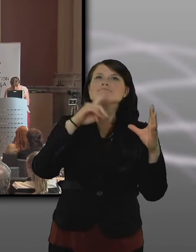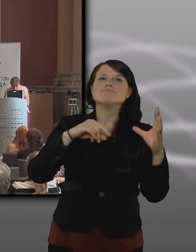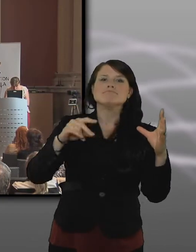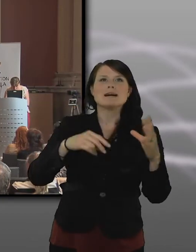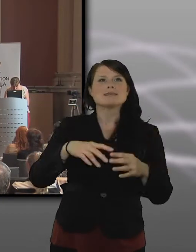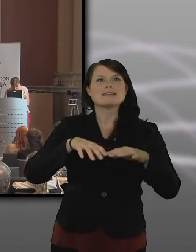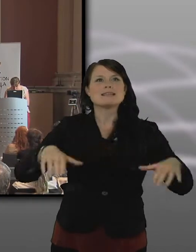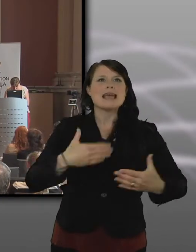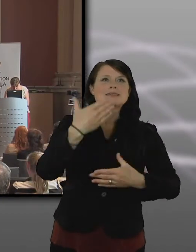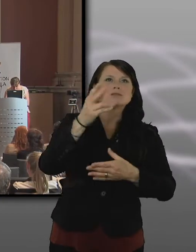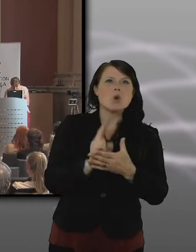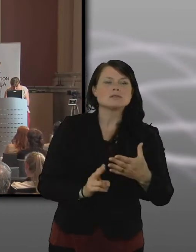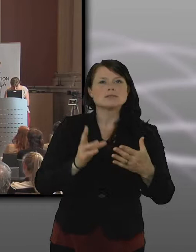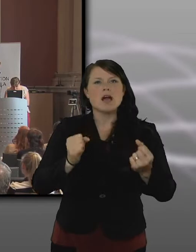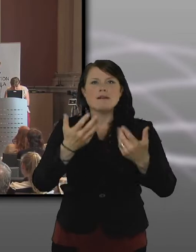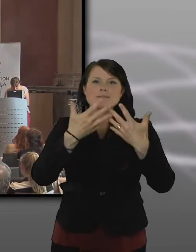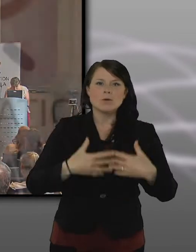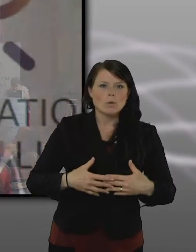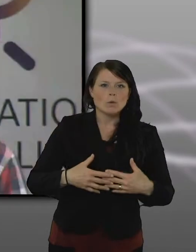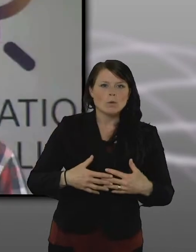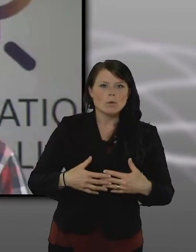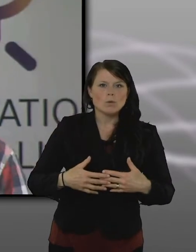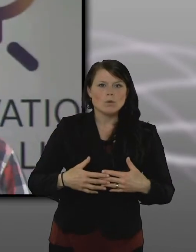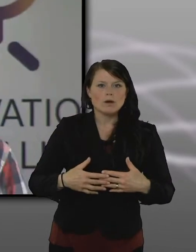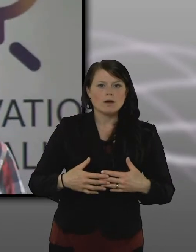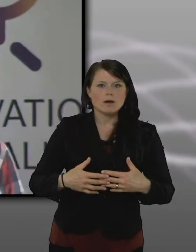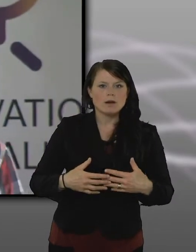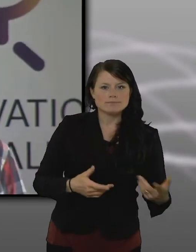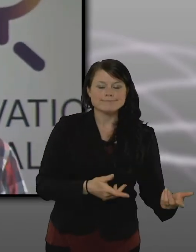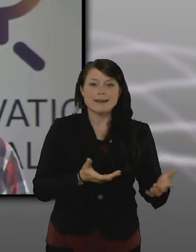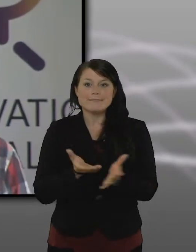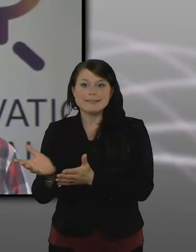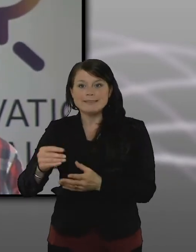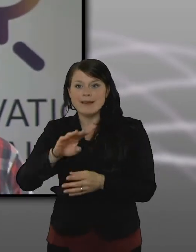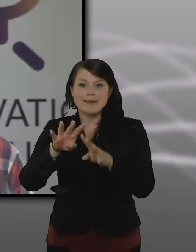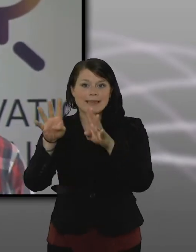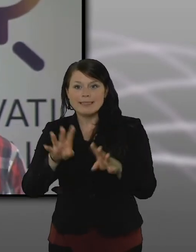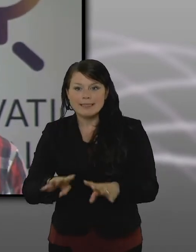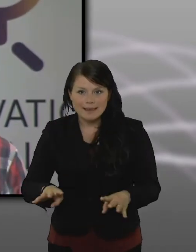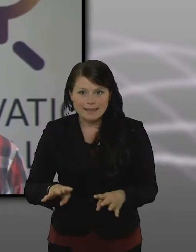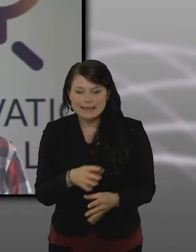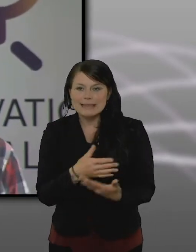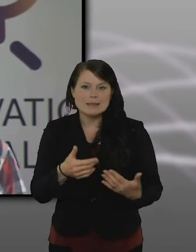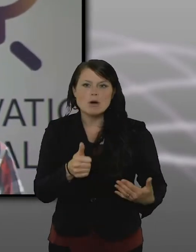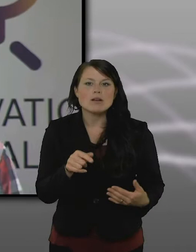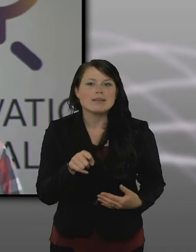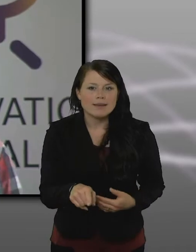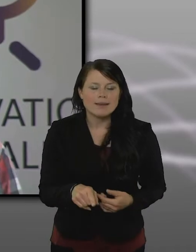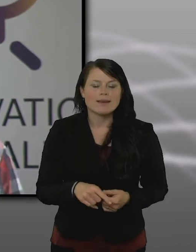att funka på en ruta över internet. Utan det var det